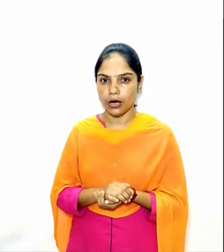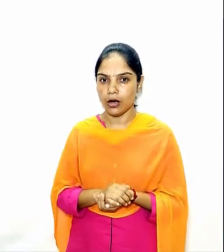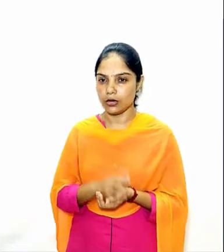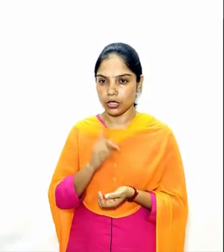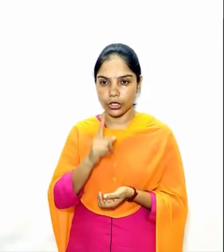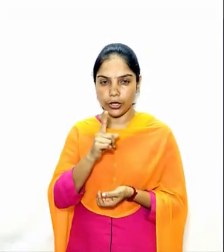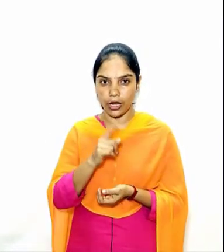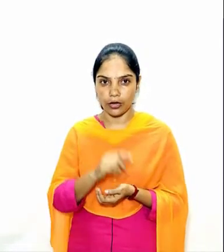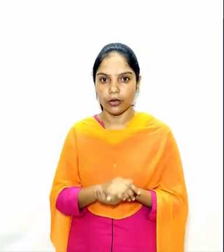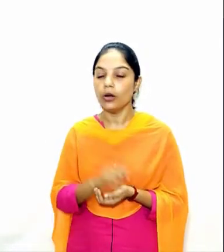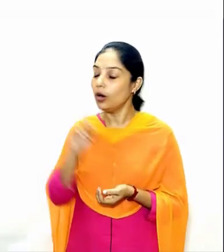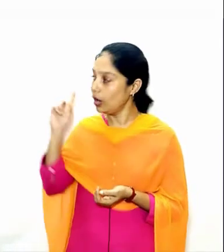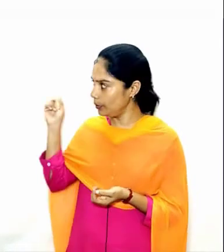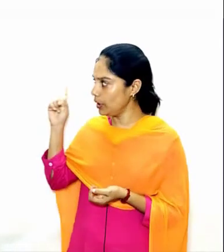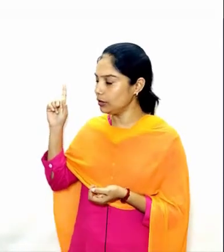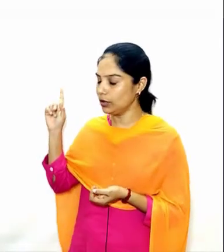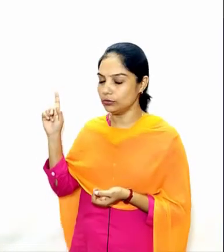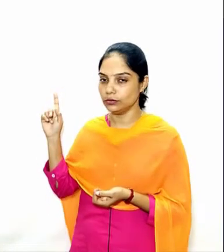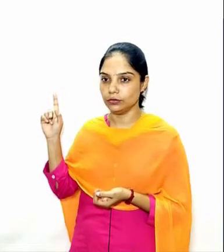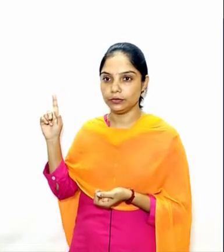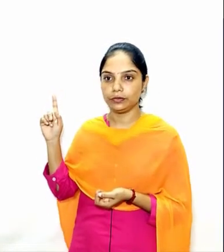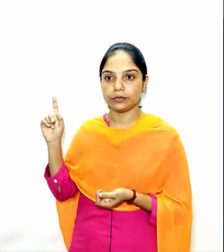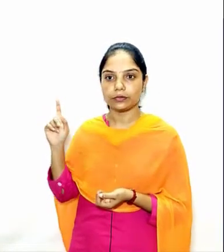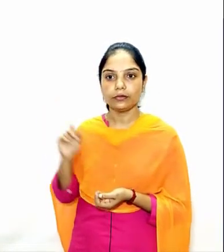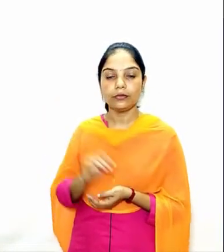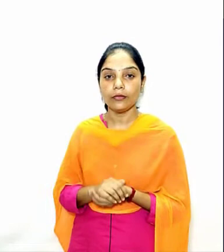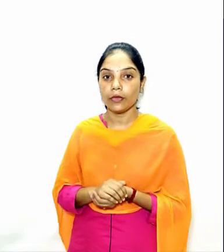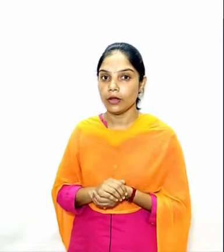माली ने कहा, ठीक है अभी आता हूं।